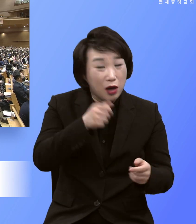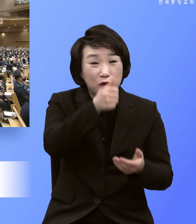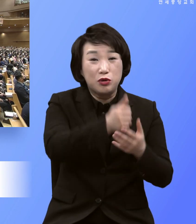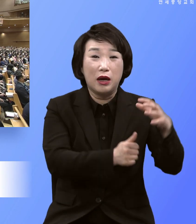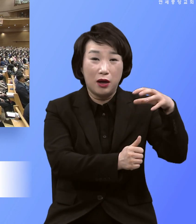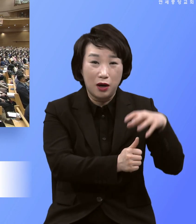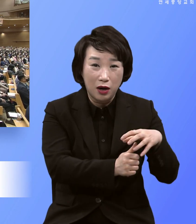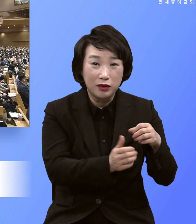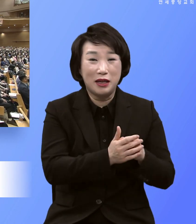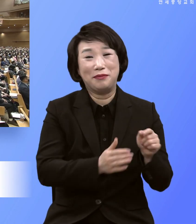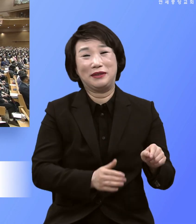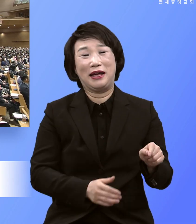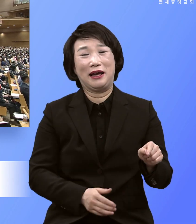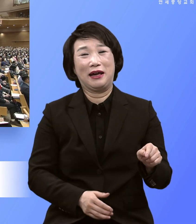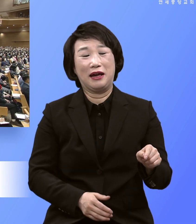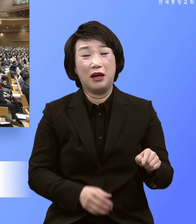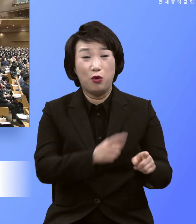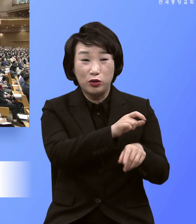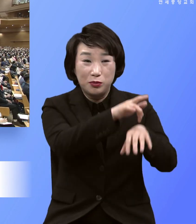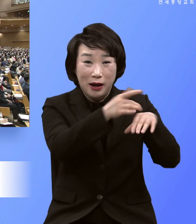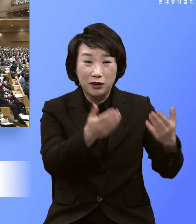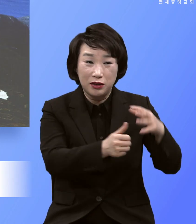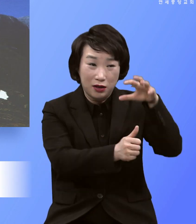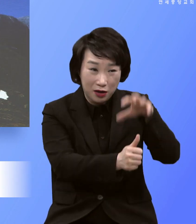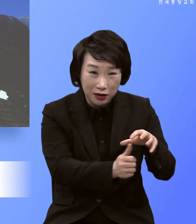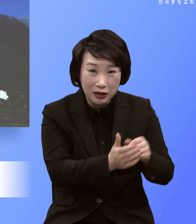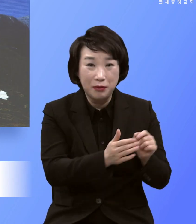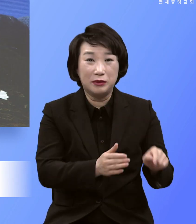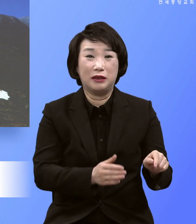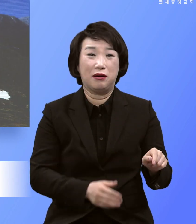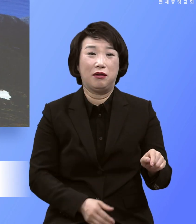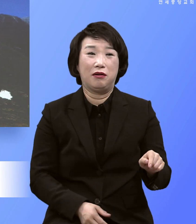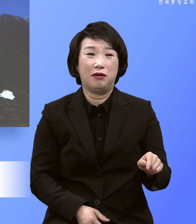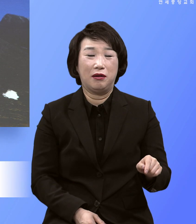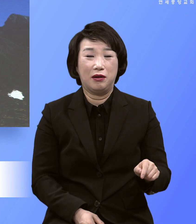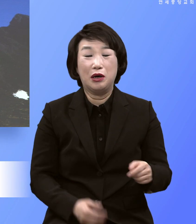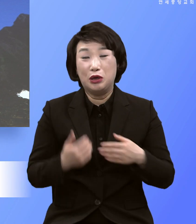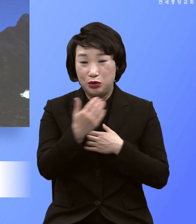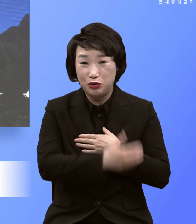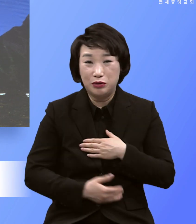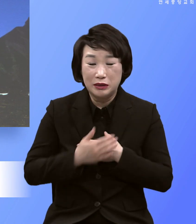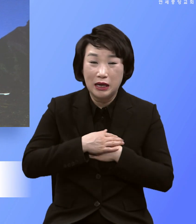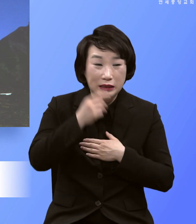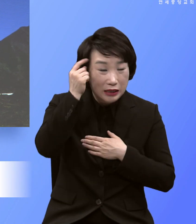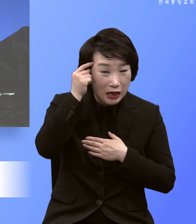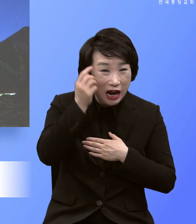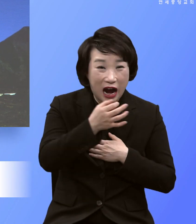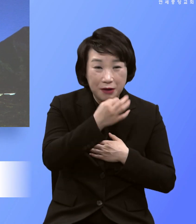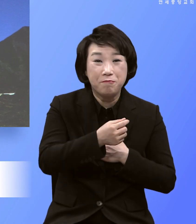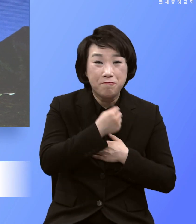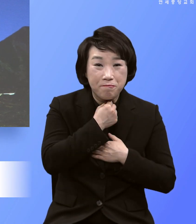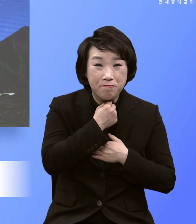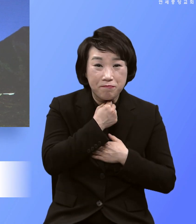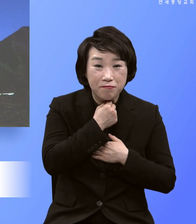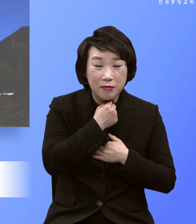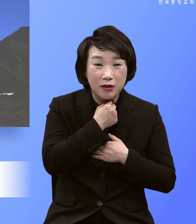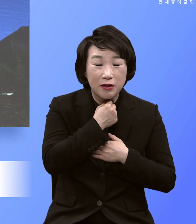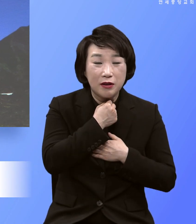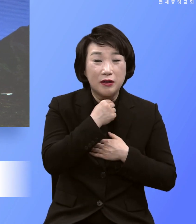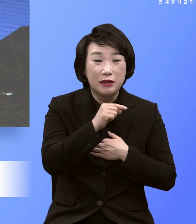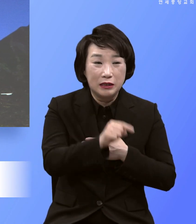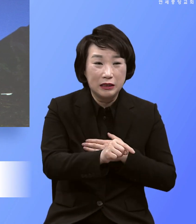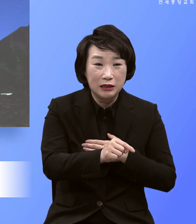죄에 결박당한 자요, 마귀에게 결박당한 자요, 육신의 생각과 소욕과 정욕과